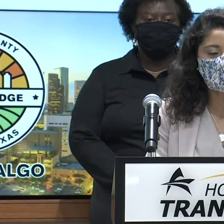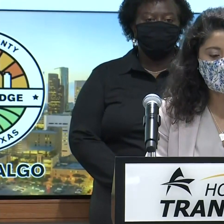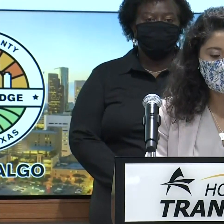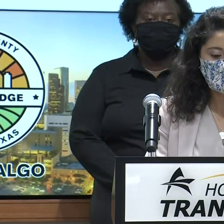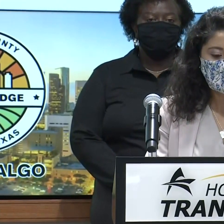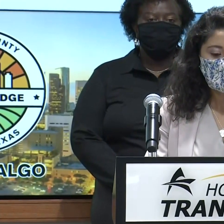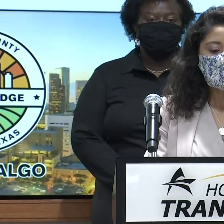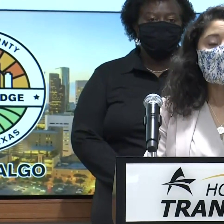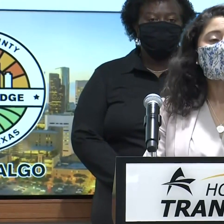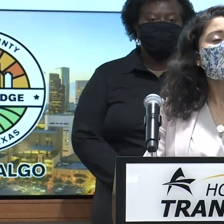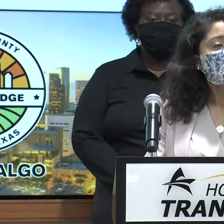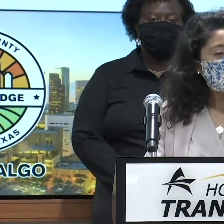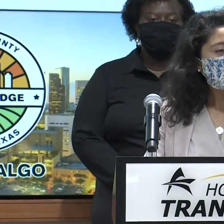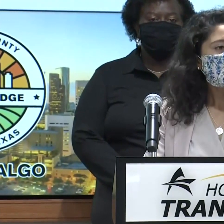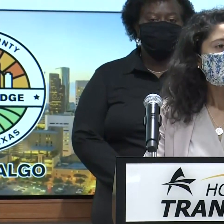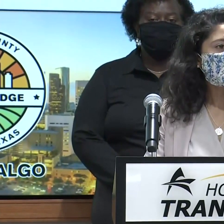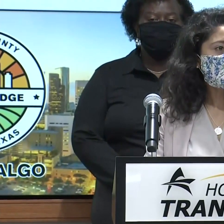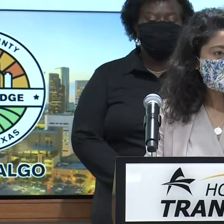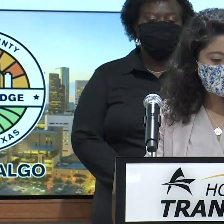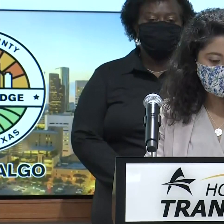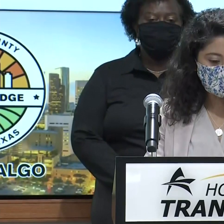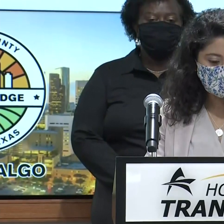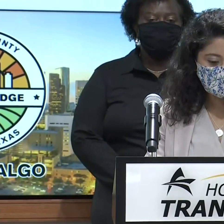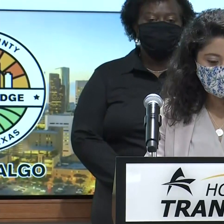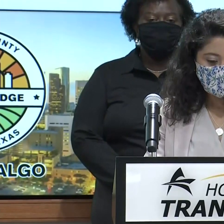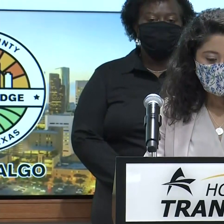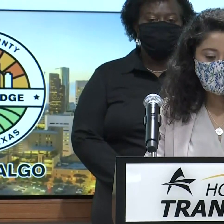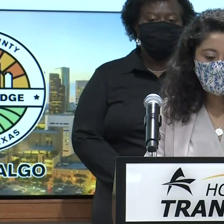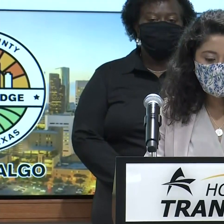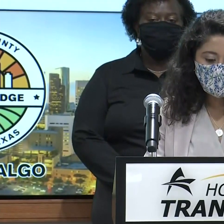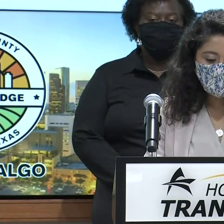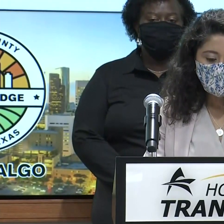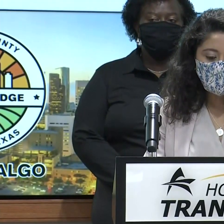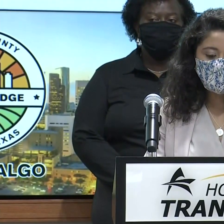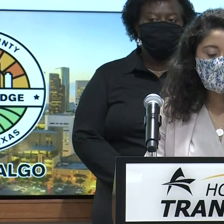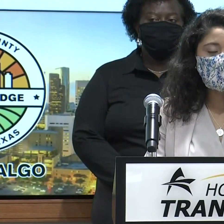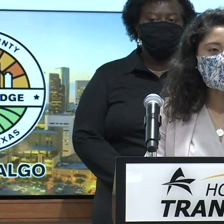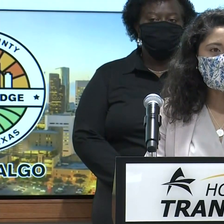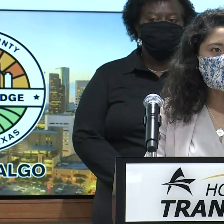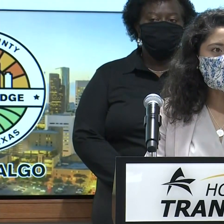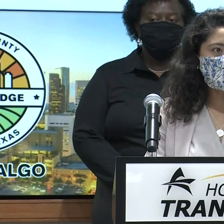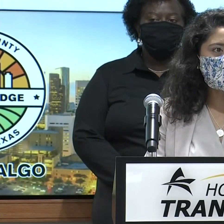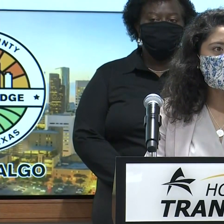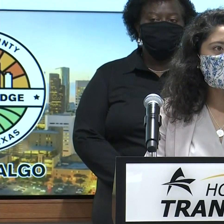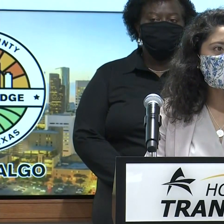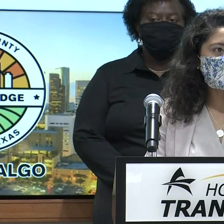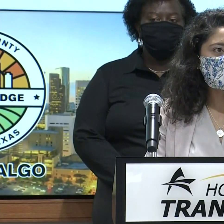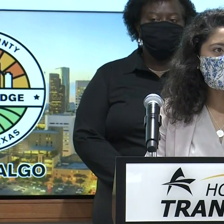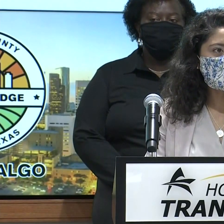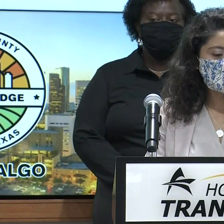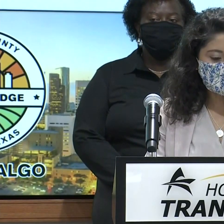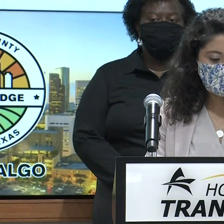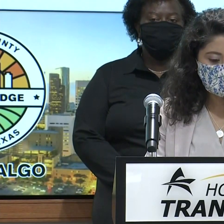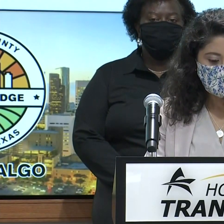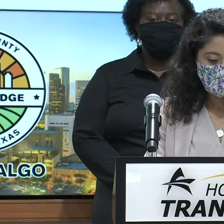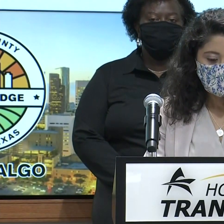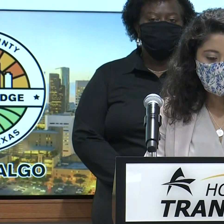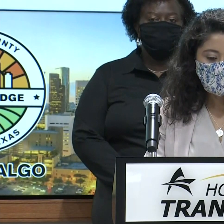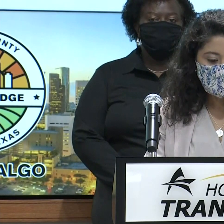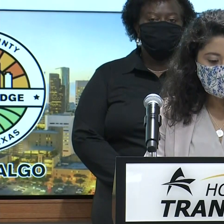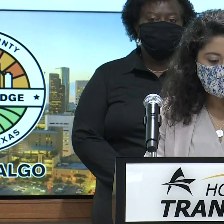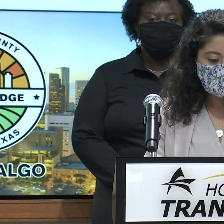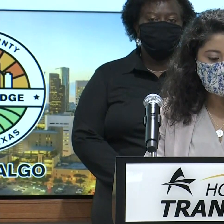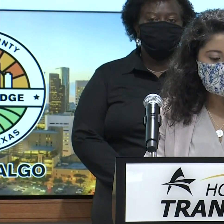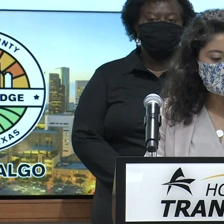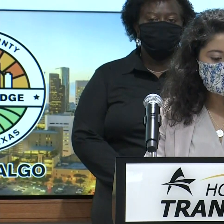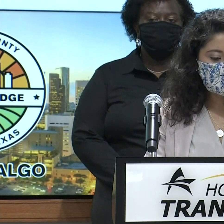monitorear el aire. Pero ahora sí lo tenemos. Estamos construyendo una red de monitoreo